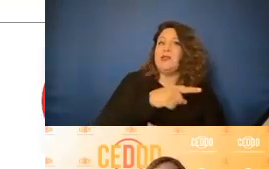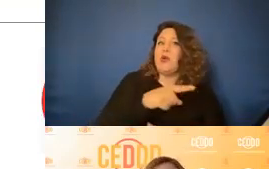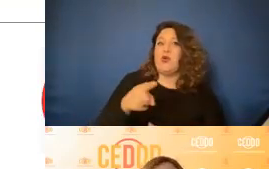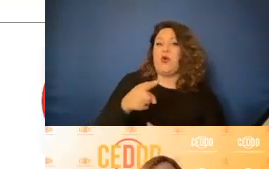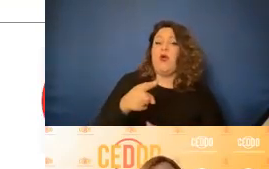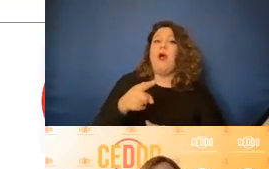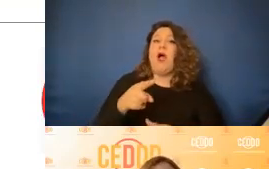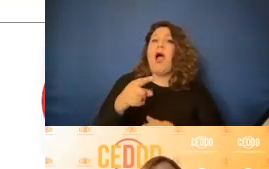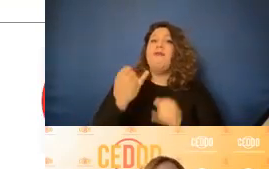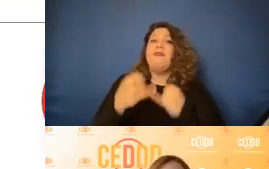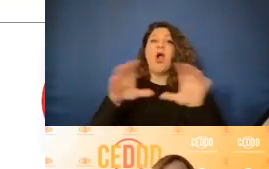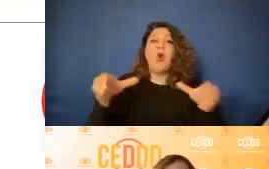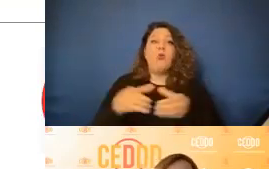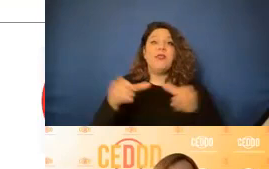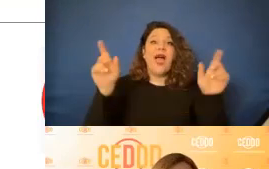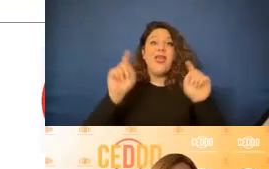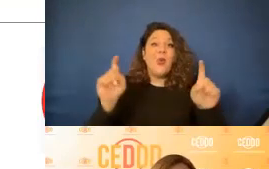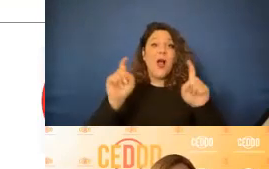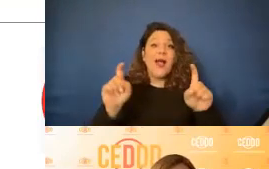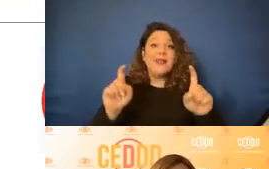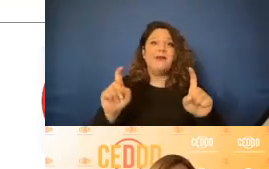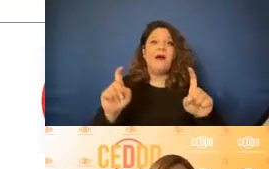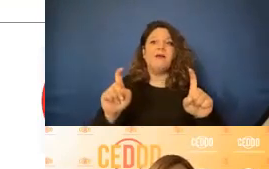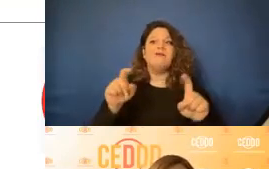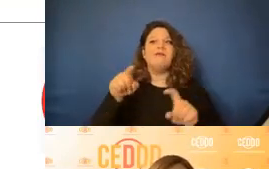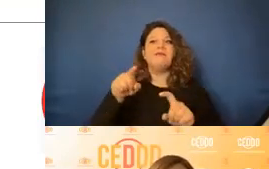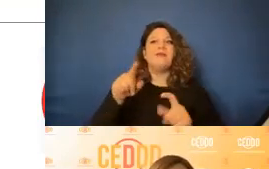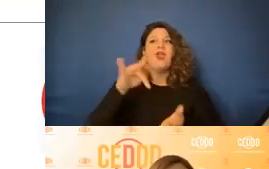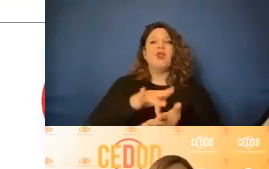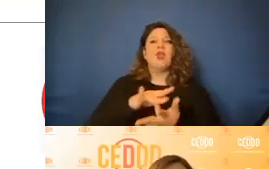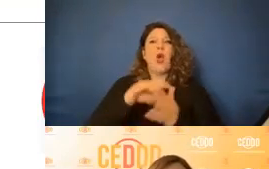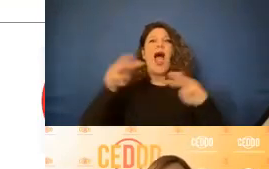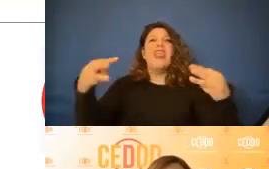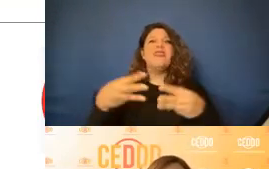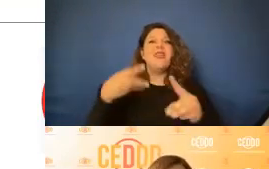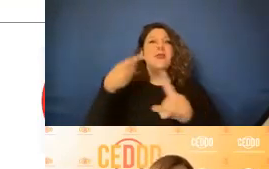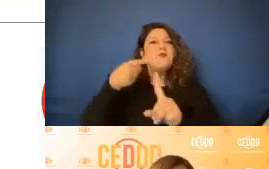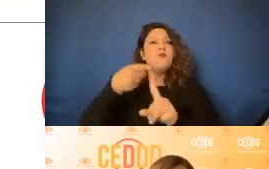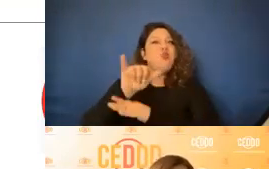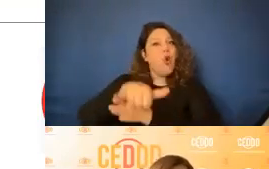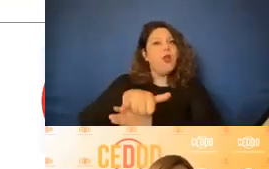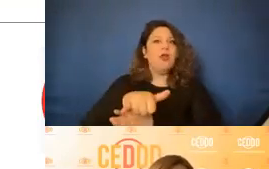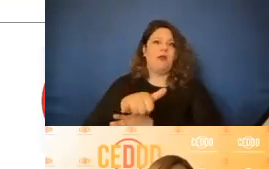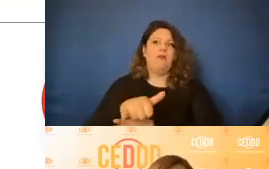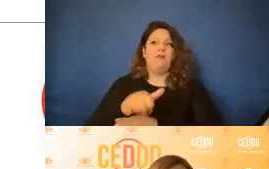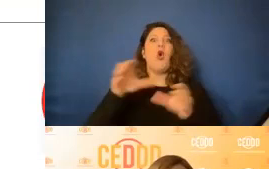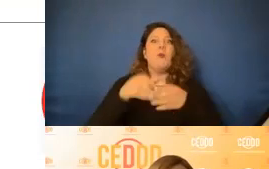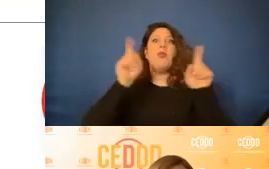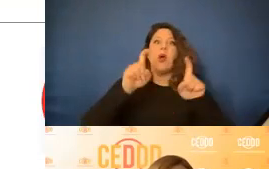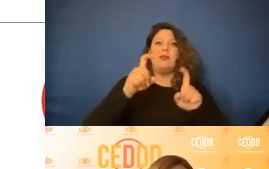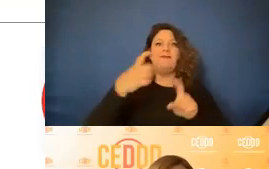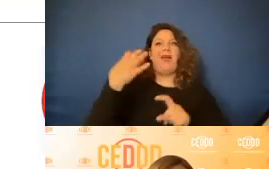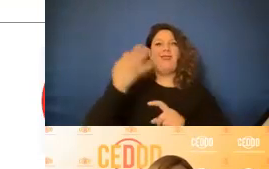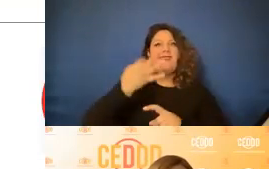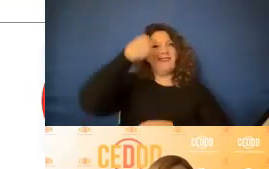la comunidad educativa debe conocer este ciberbullying, debe tener herramientas para detectarlo, afrontarlo y